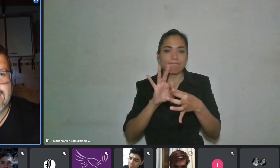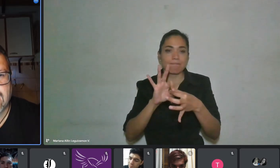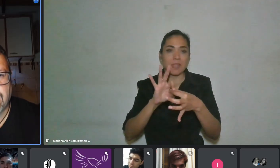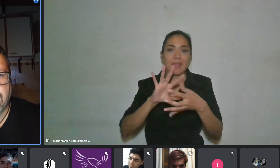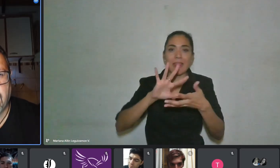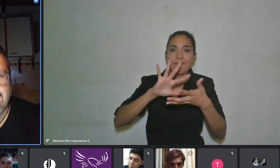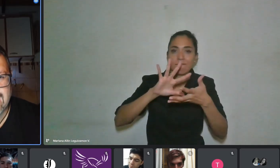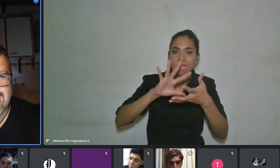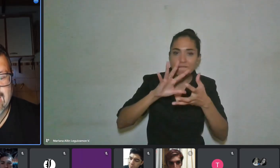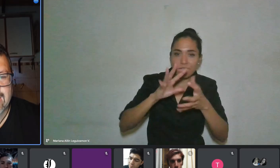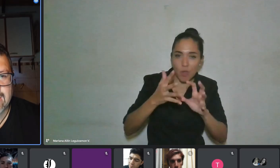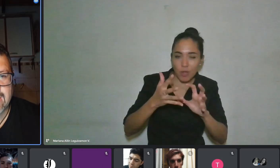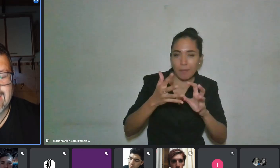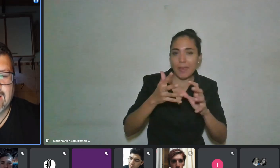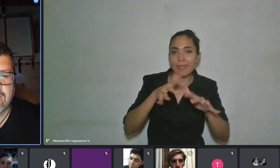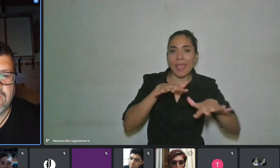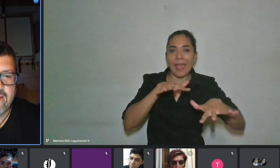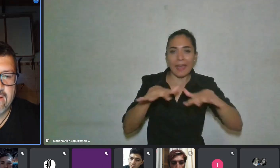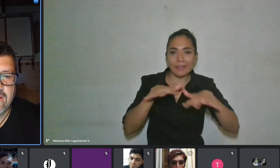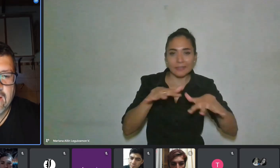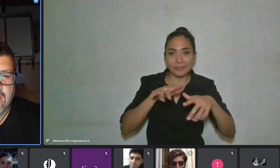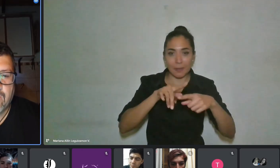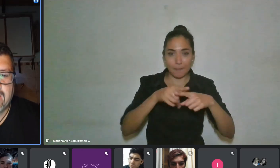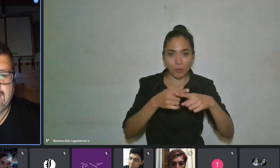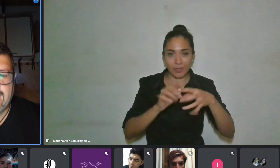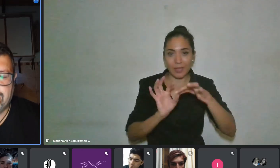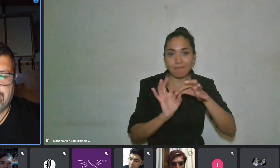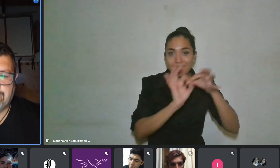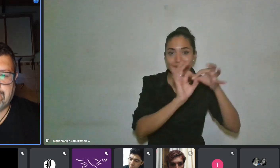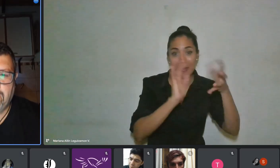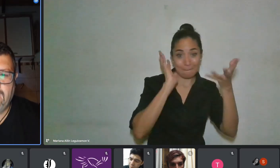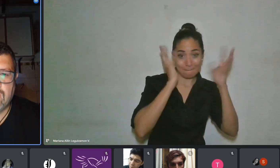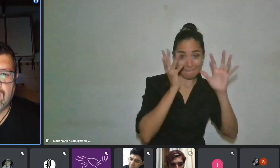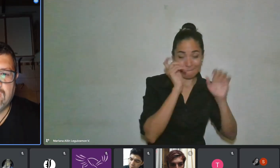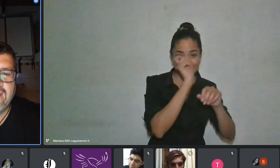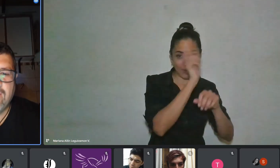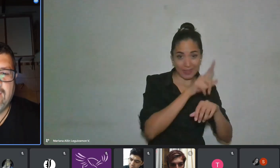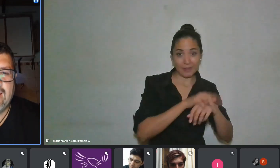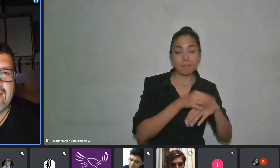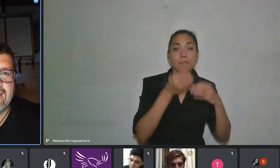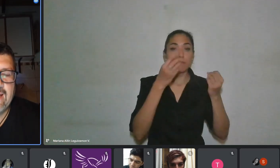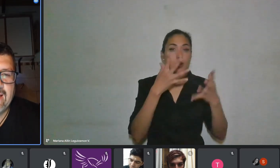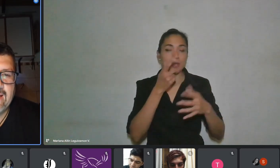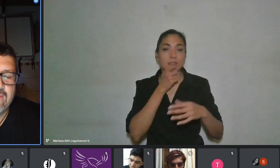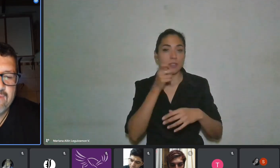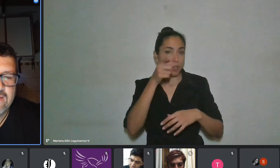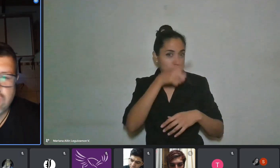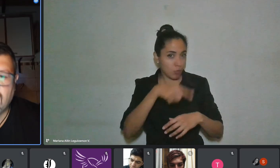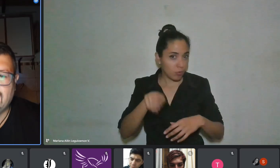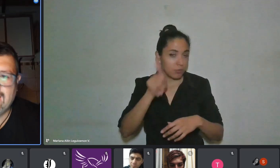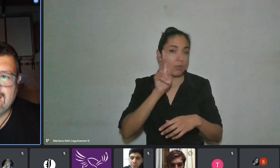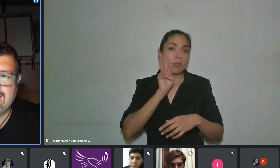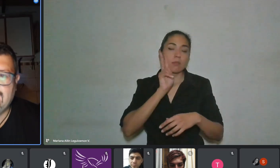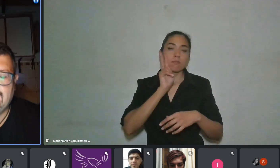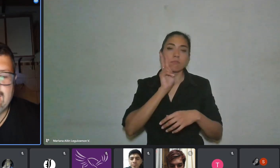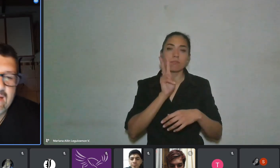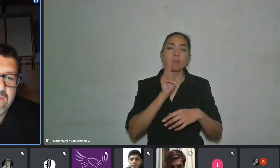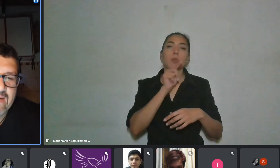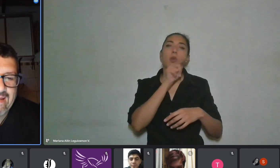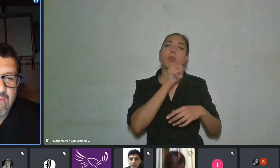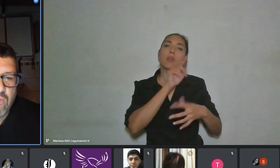de hacer política que tiene Javier Milei. Porque si ustedes ven la definición que él tiene